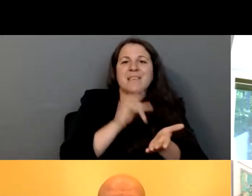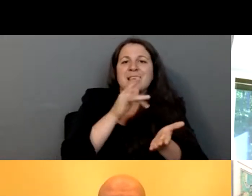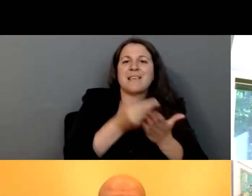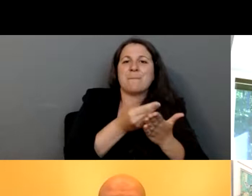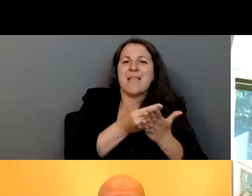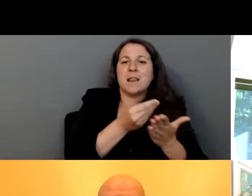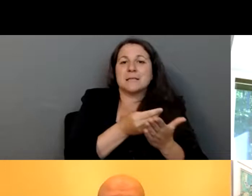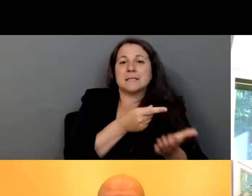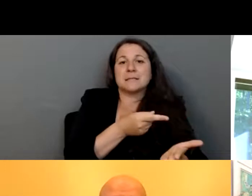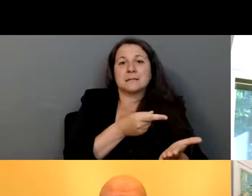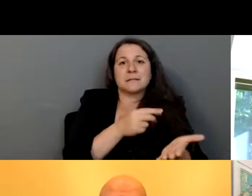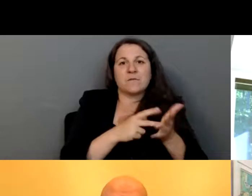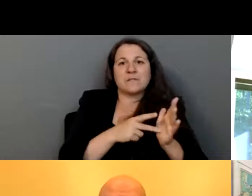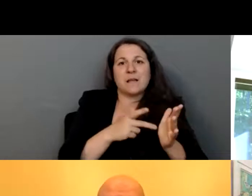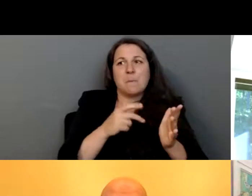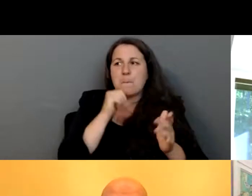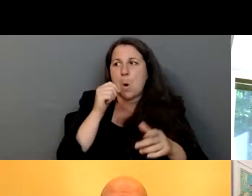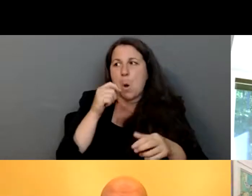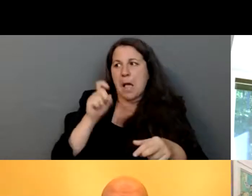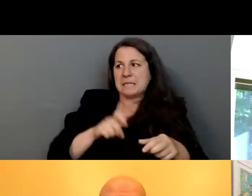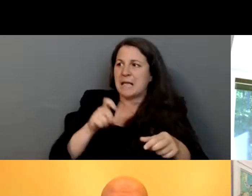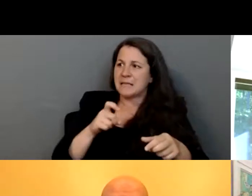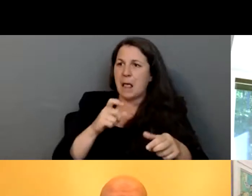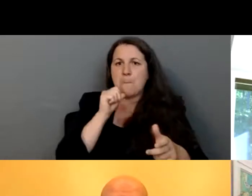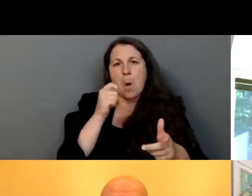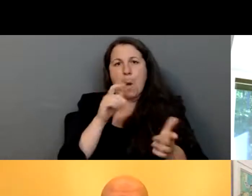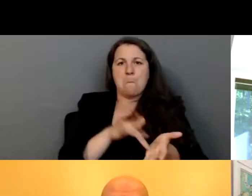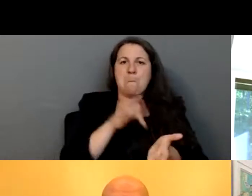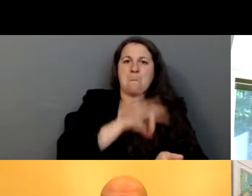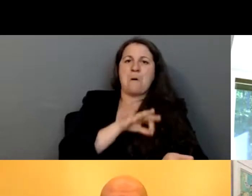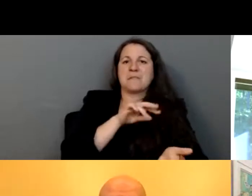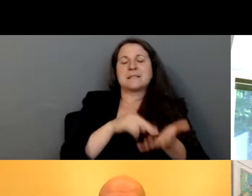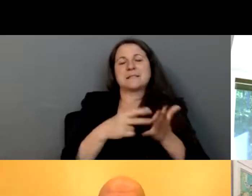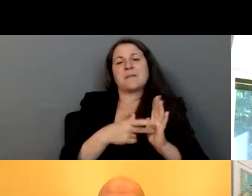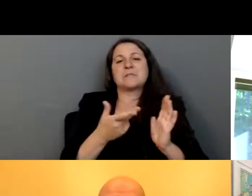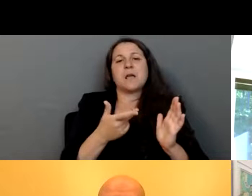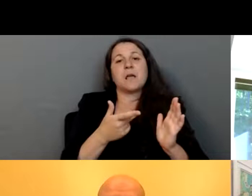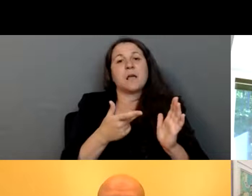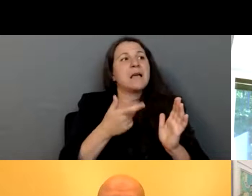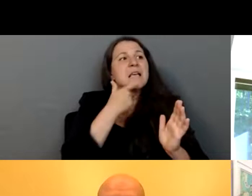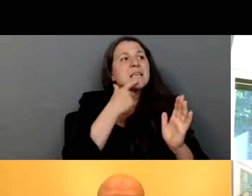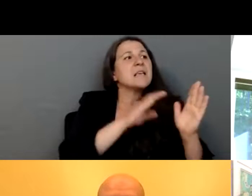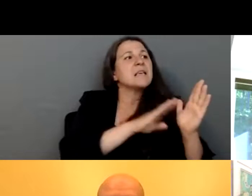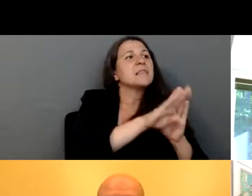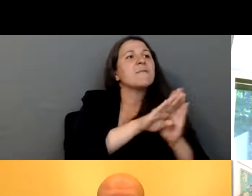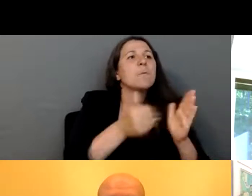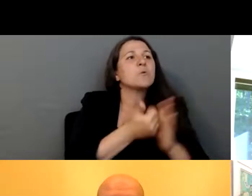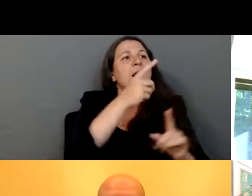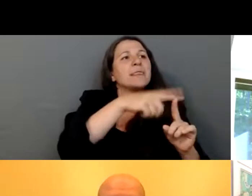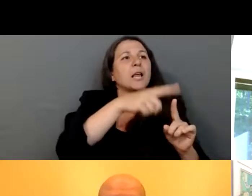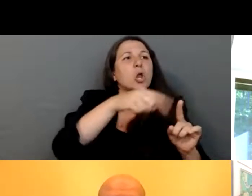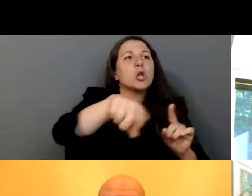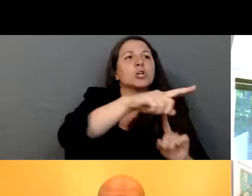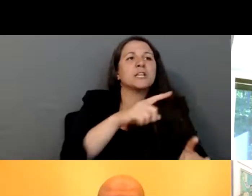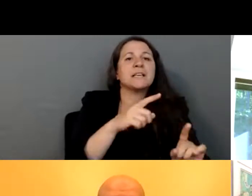en fait, ou comme étant faisant partie de l'appui des personnes en situation de handicap. Et donc, beaucoup de gens qui développent des nouvelles technologies ou qui sont impliqués